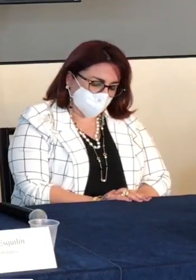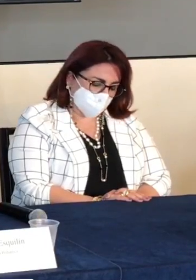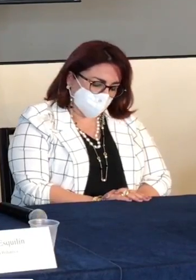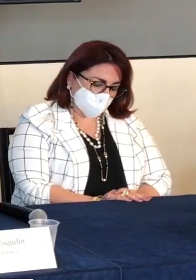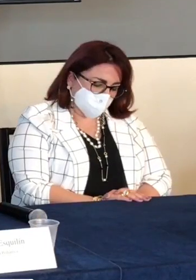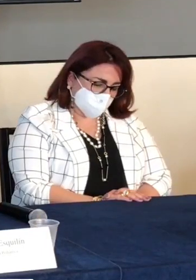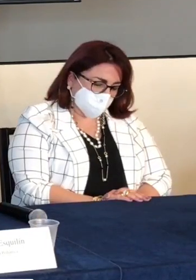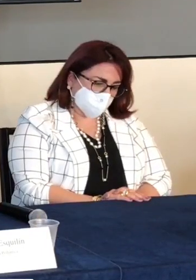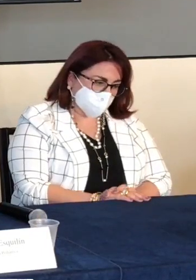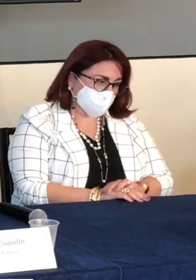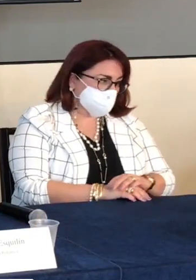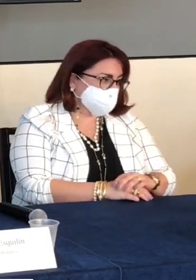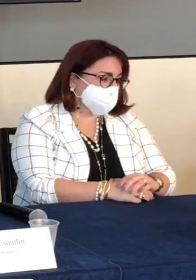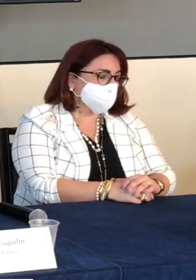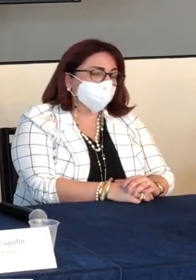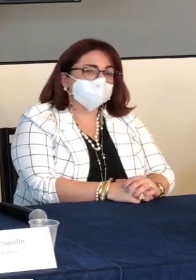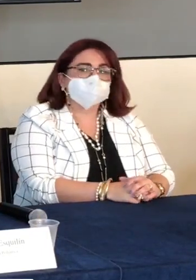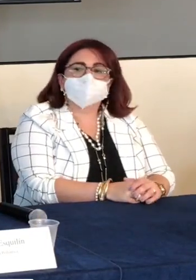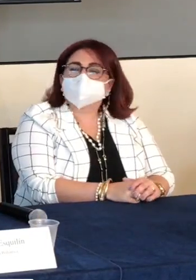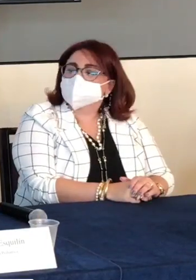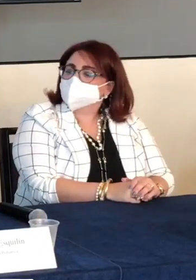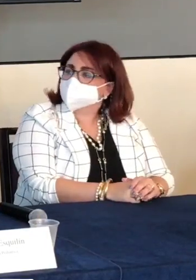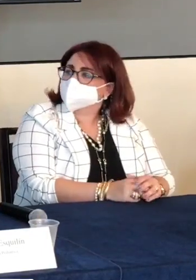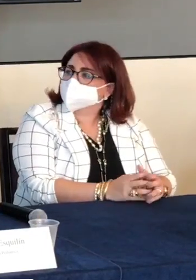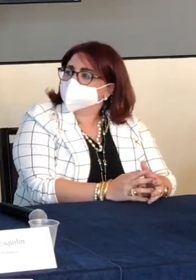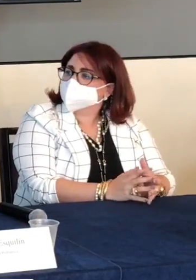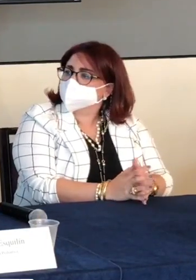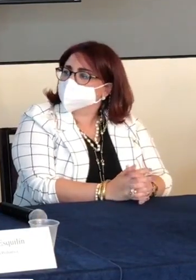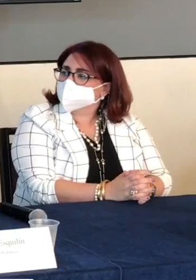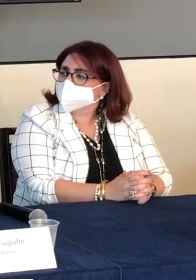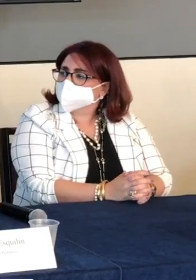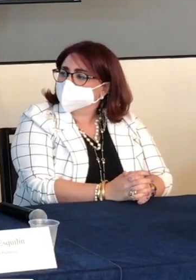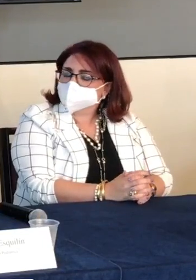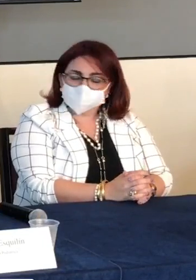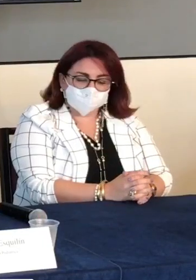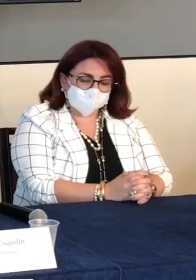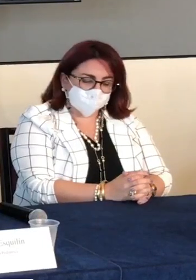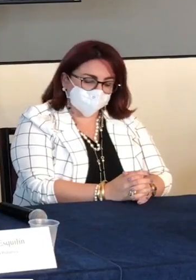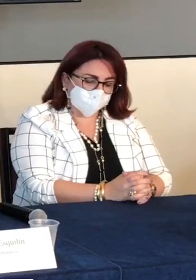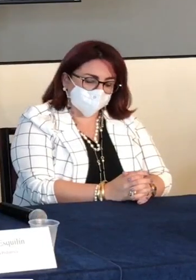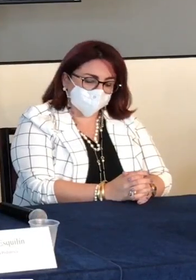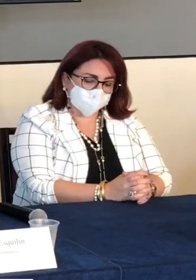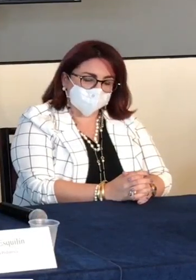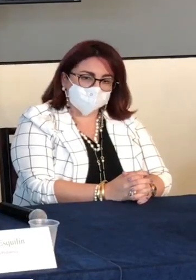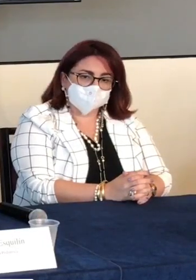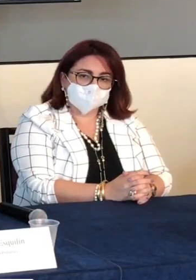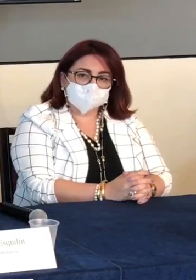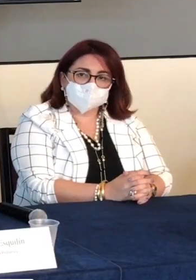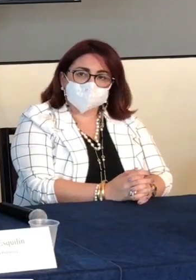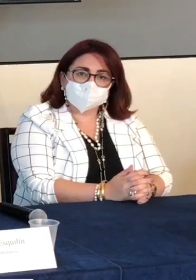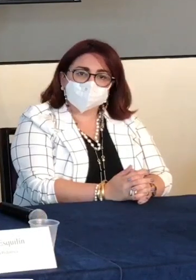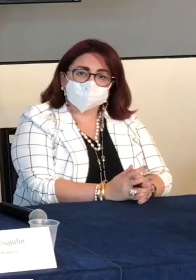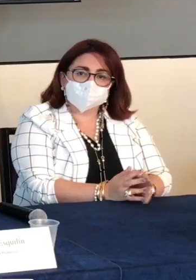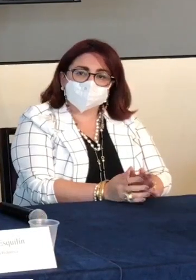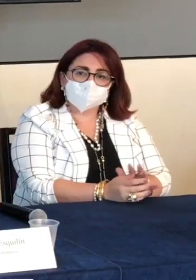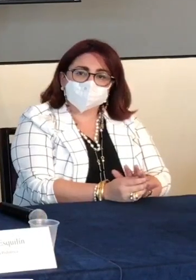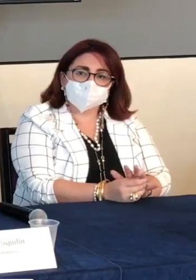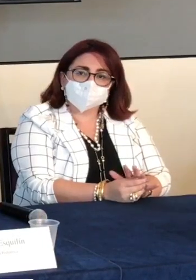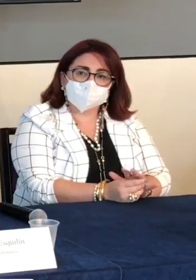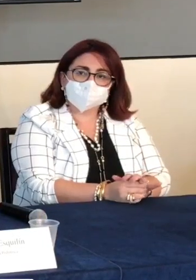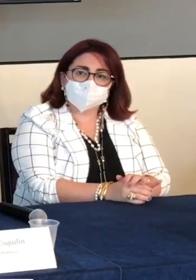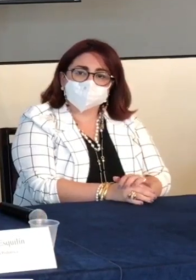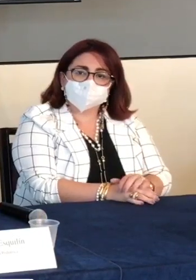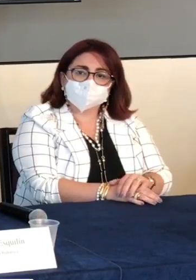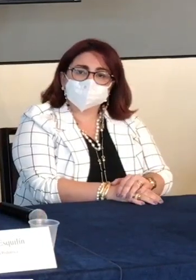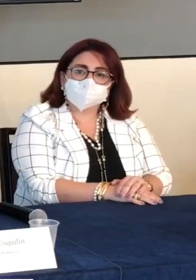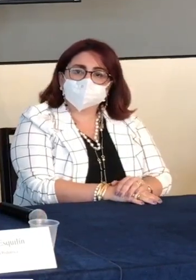importantes para ver cómo entonces lo podemos atajar y ayudar a bajar este porcentaje de obesidad, salud mental. Así que definitivamente,